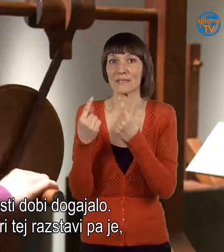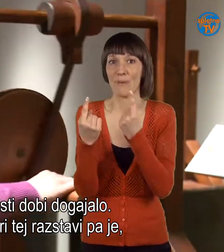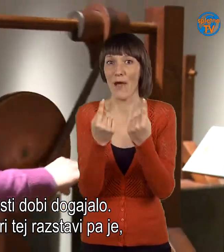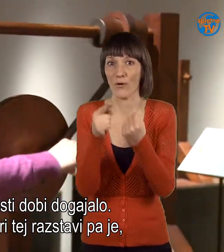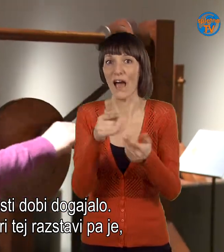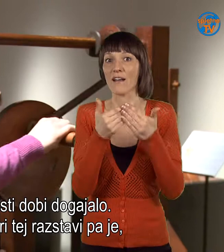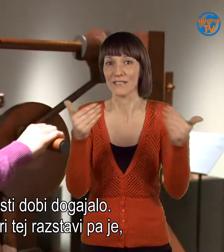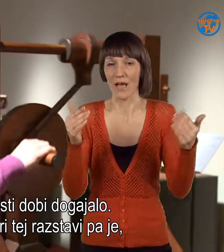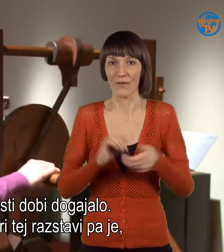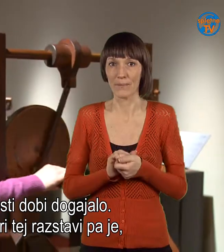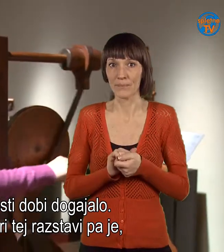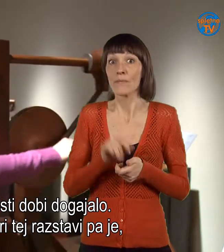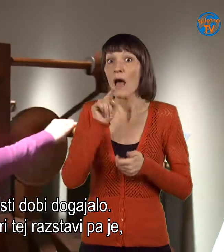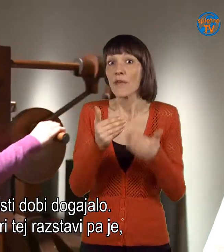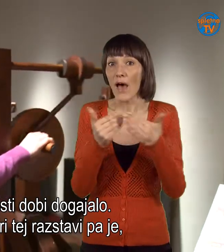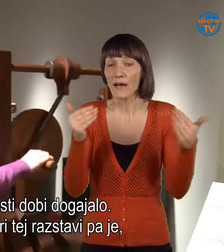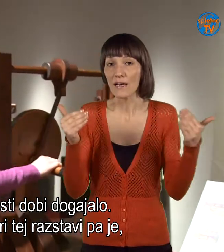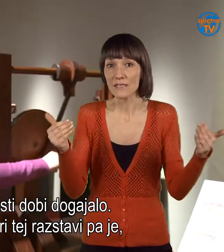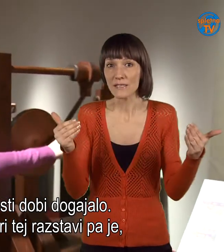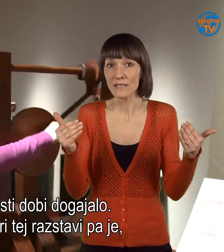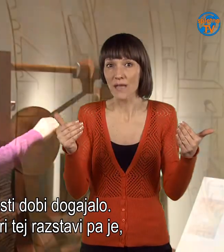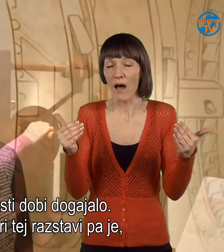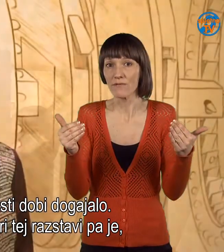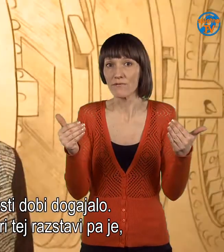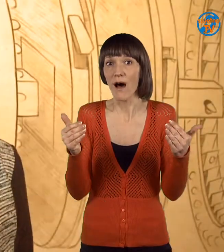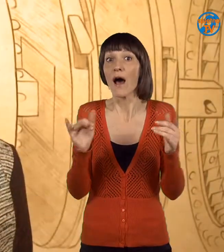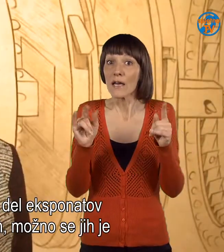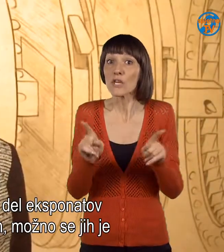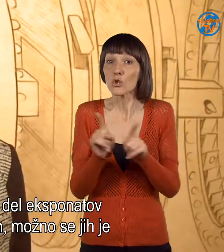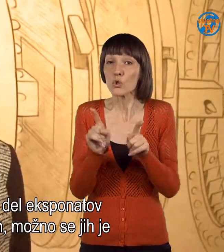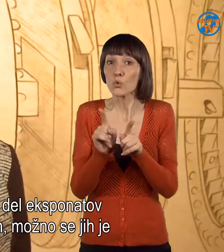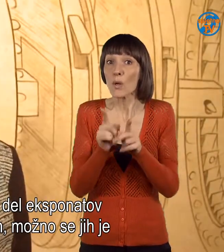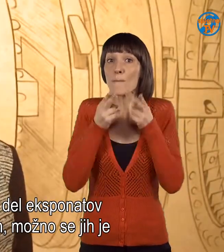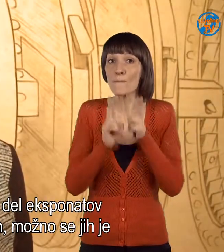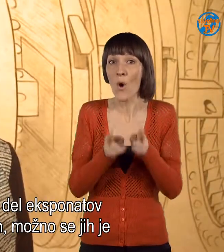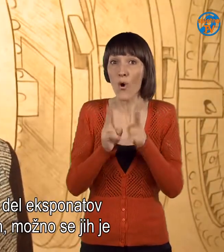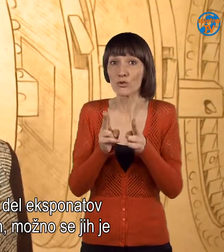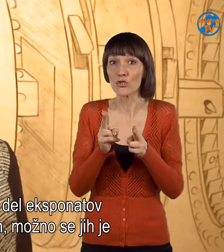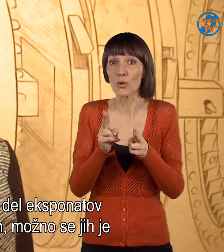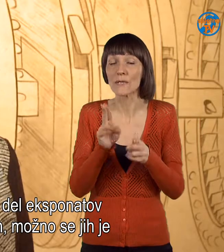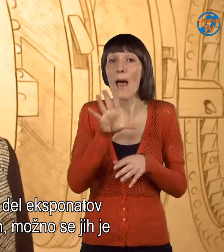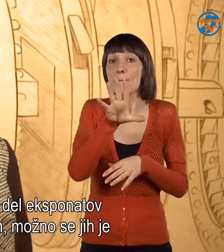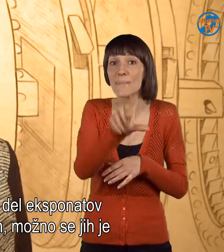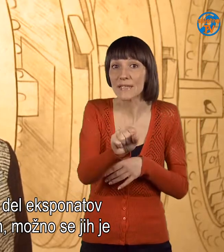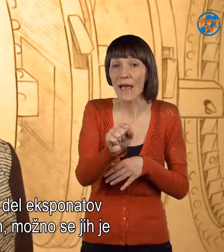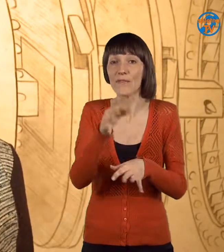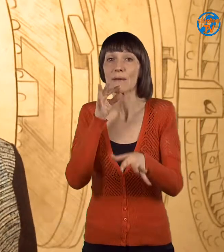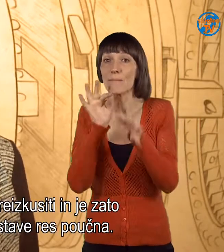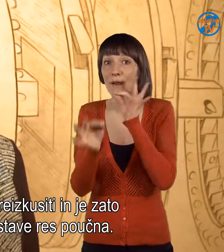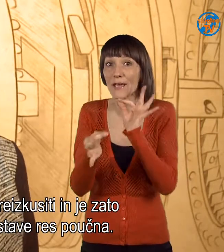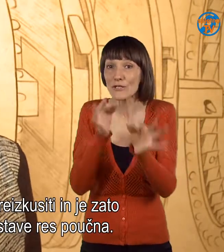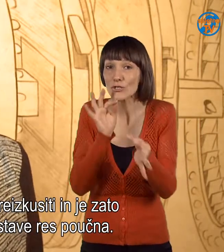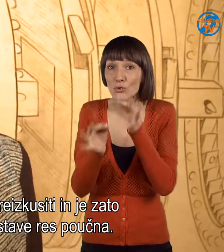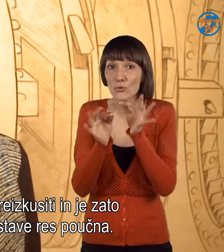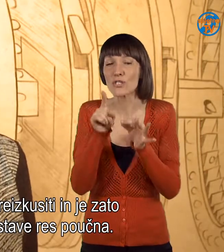Pomembno pri tej razstavi pa je, da je velik del eksponatov interaktiven, to se pravi, možno se jih je dotakniti, preizkusiti in je